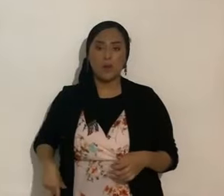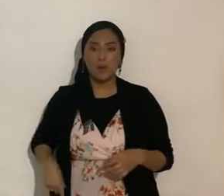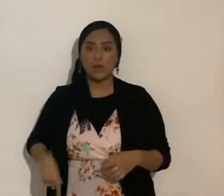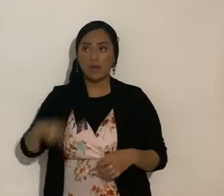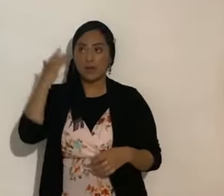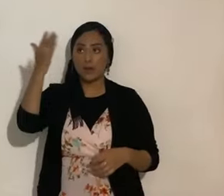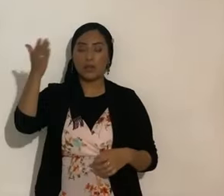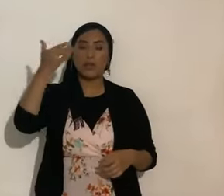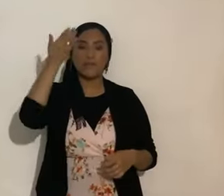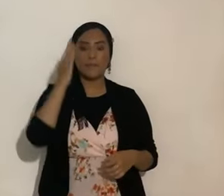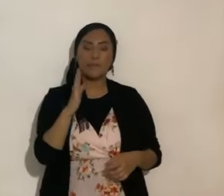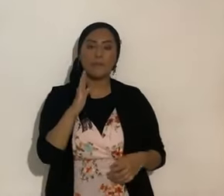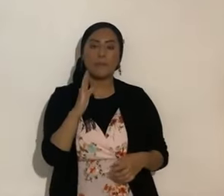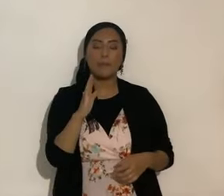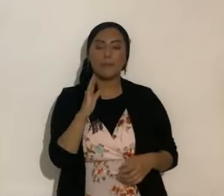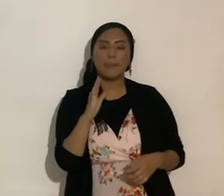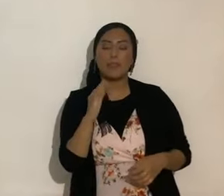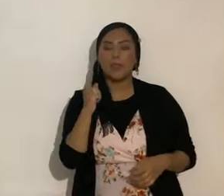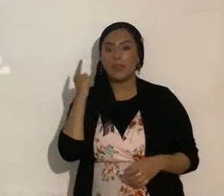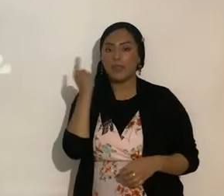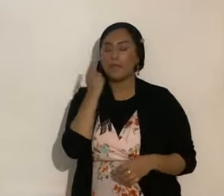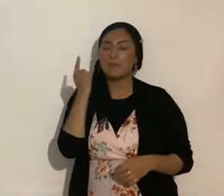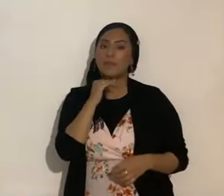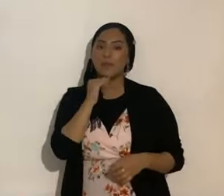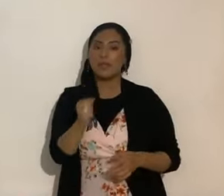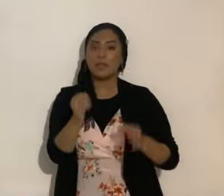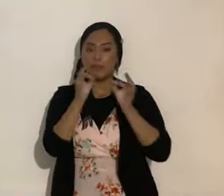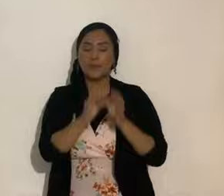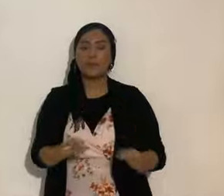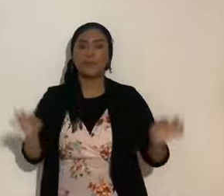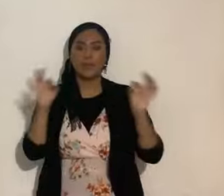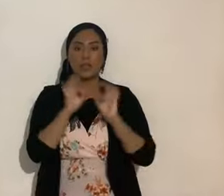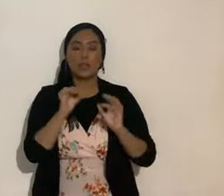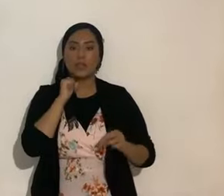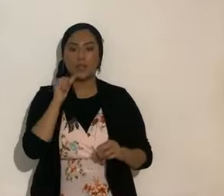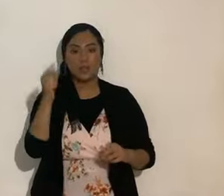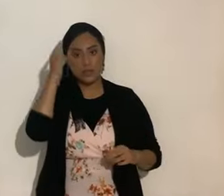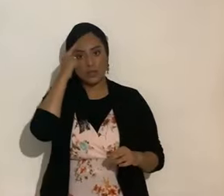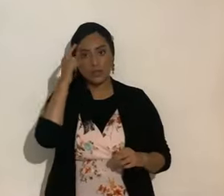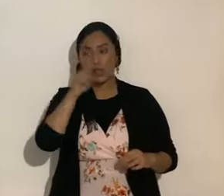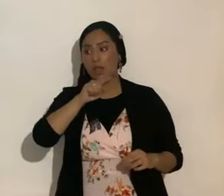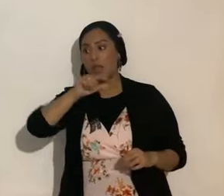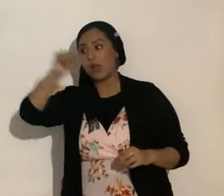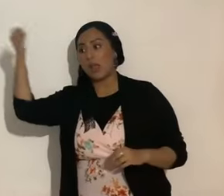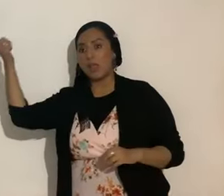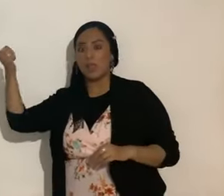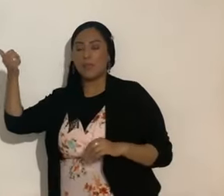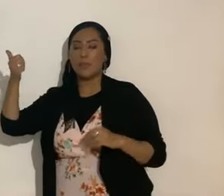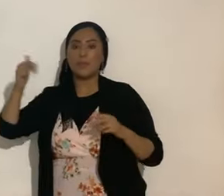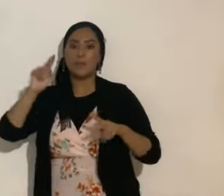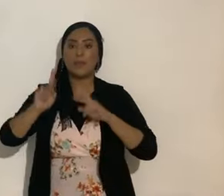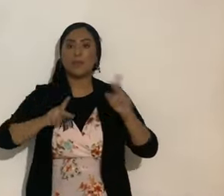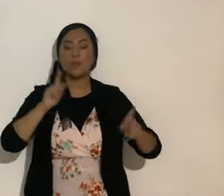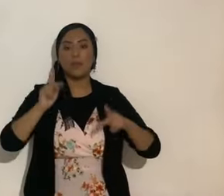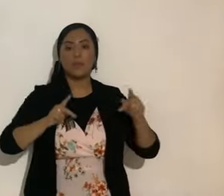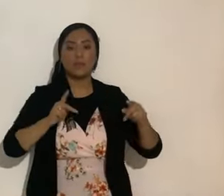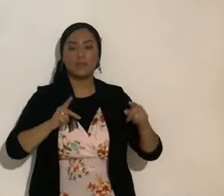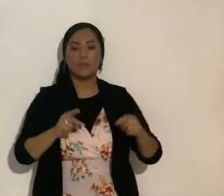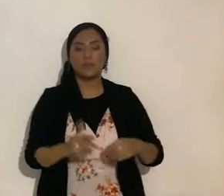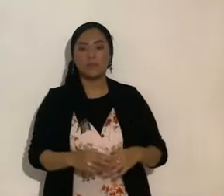Elohim, será lo único que cuente. No la opinión de los querubín, de los ángeles, de otros